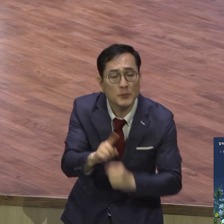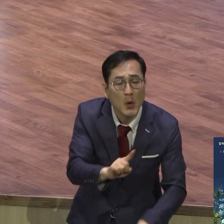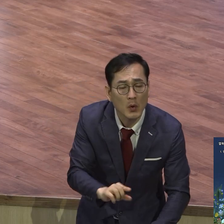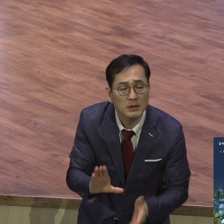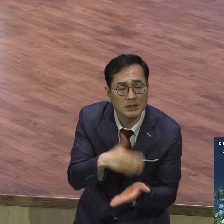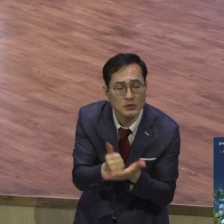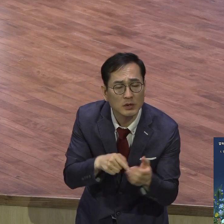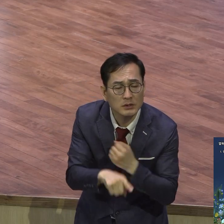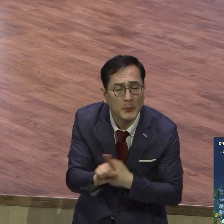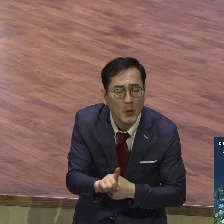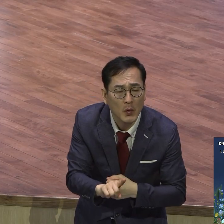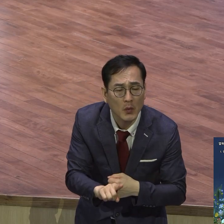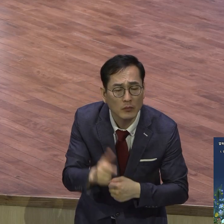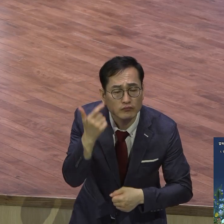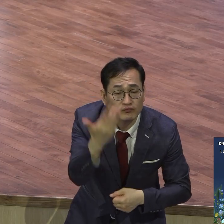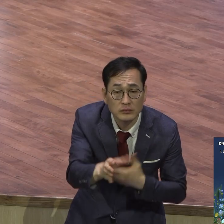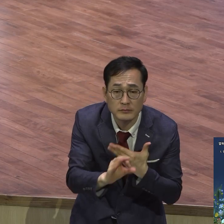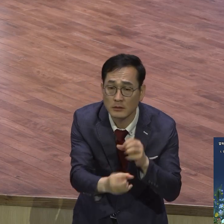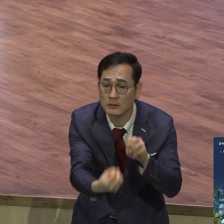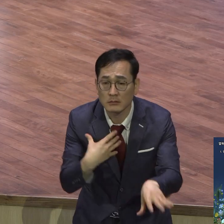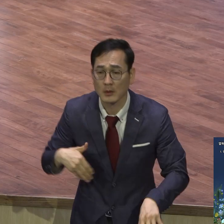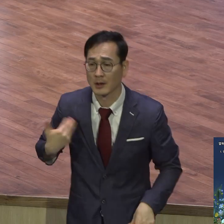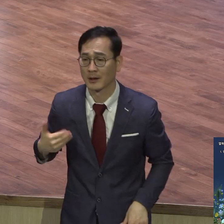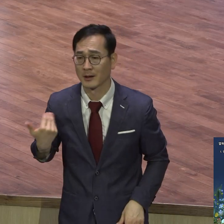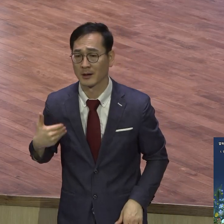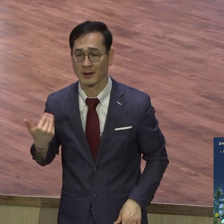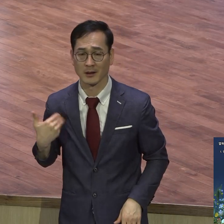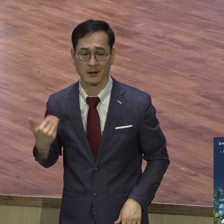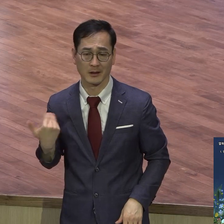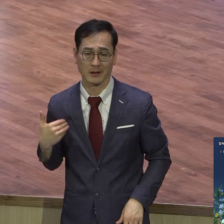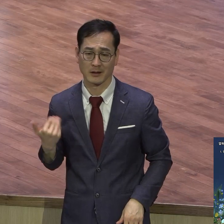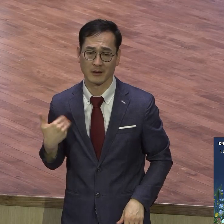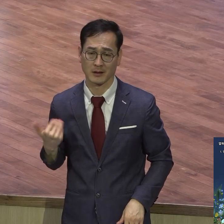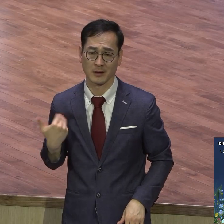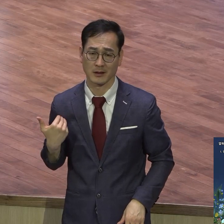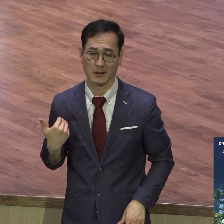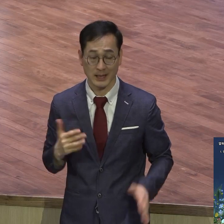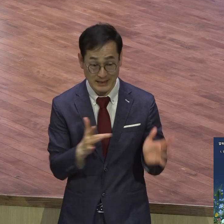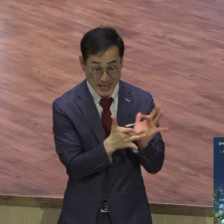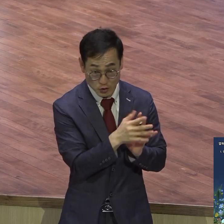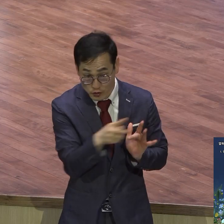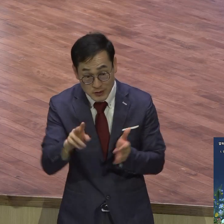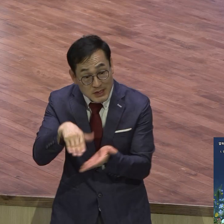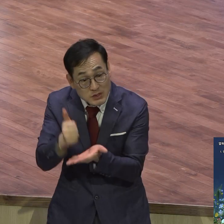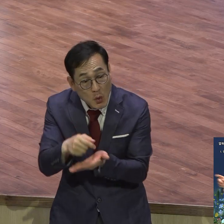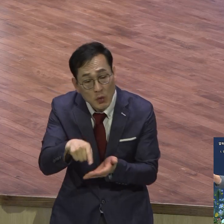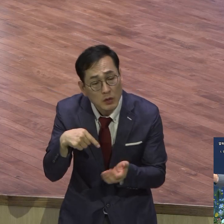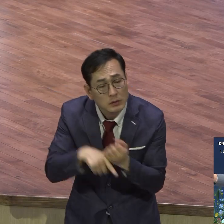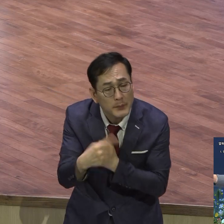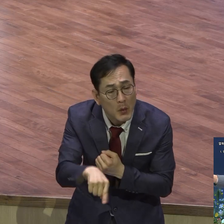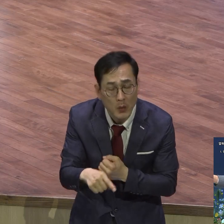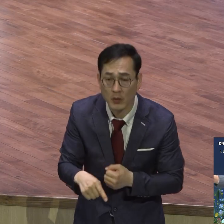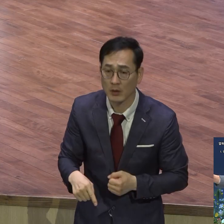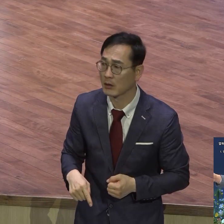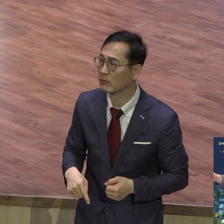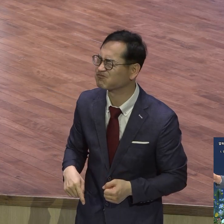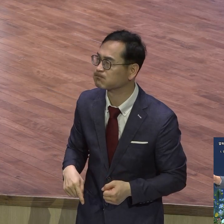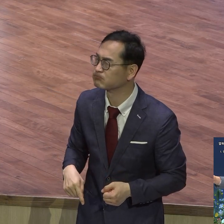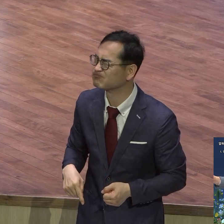그리스도가 무슨 뜻입니까? 물은 몰라요. 예수가 그리스도라 하는데 설명할 수 없습니까? 못해요. 한번